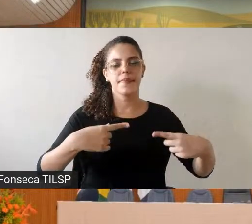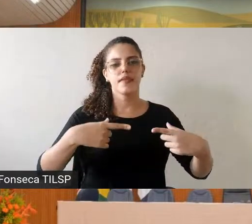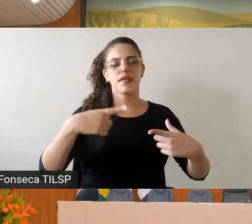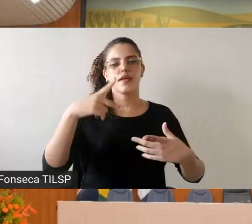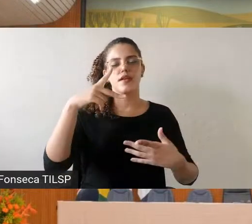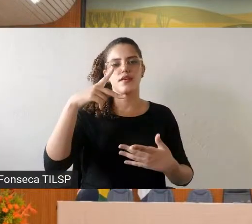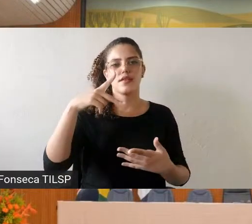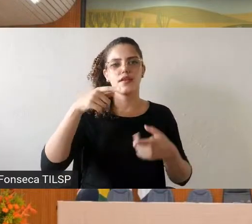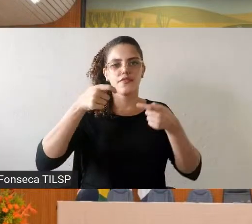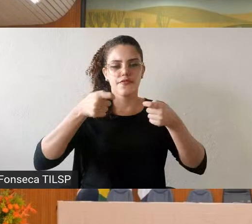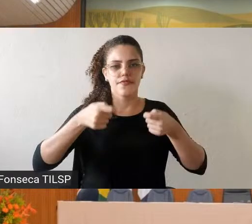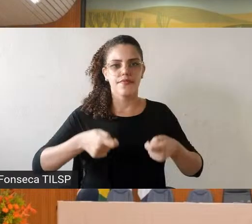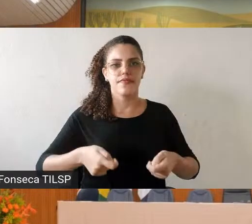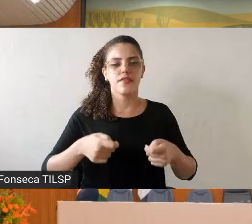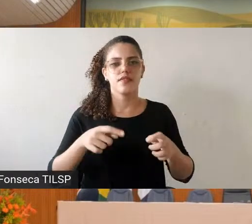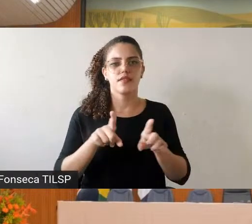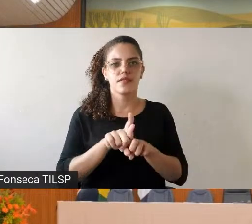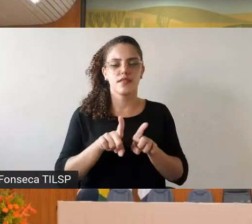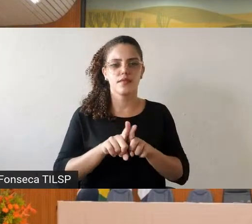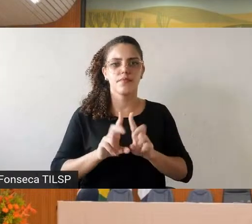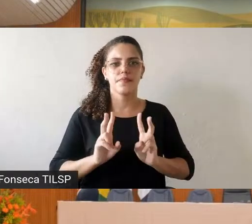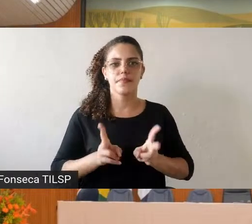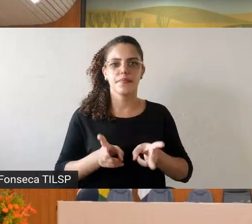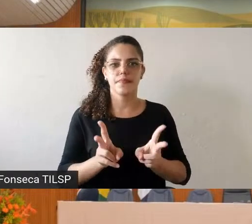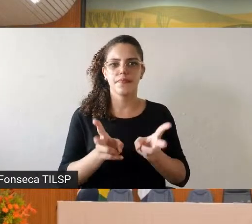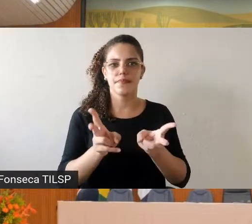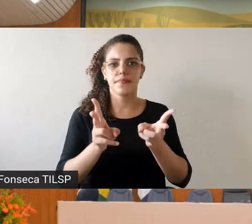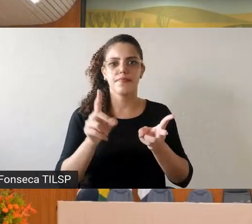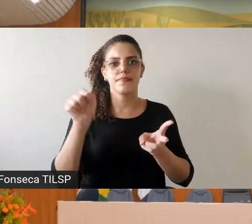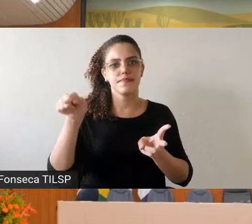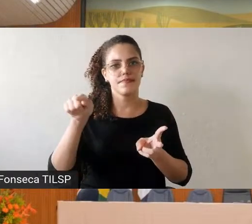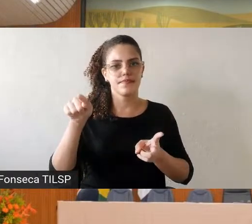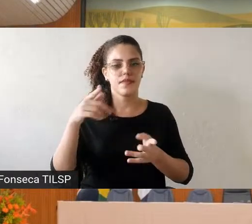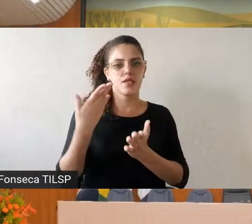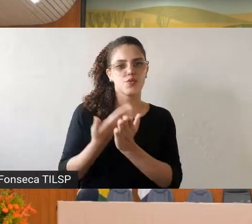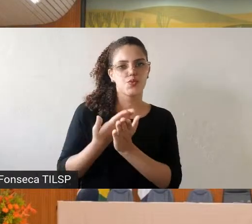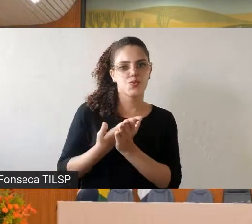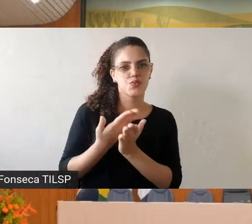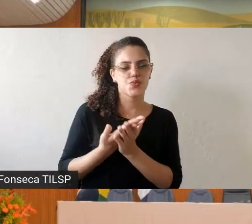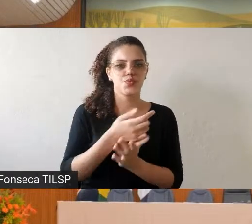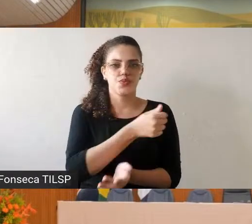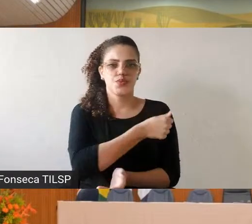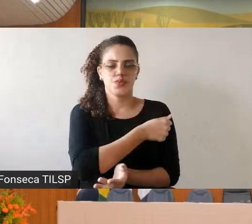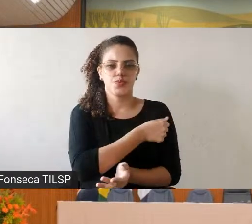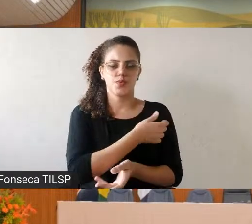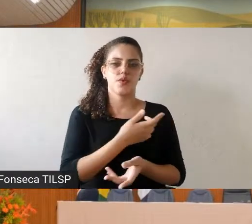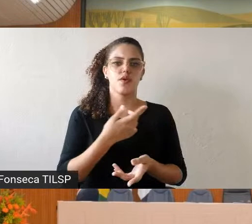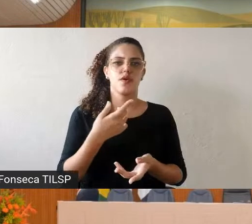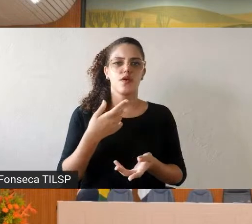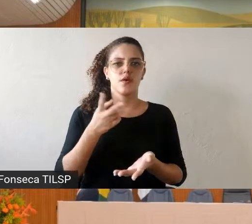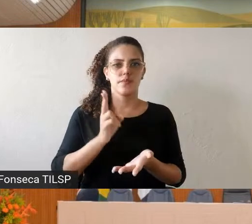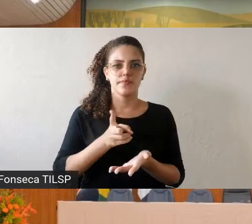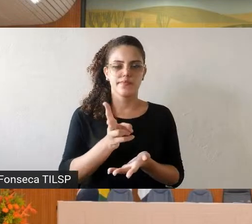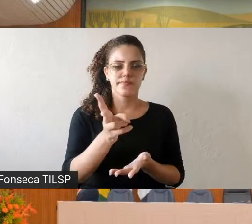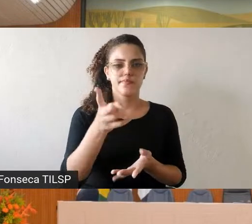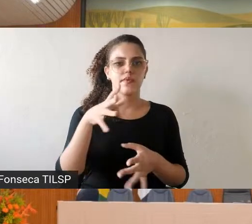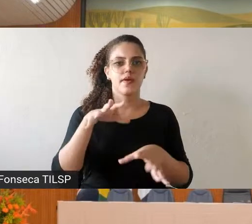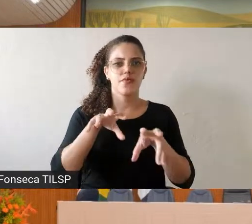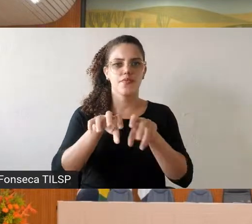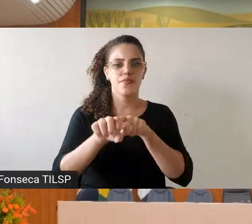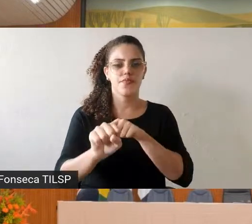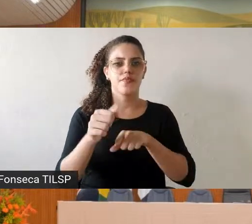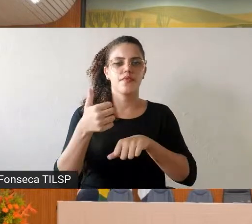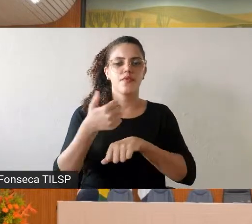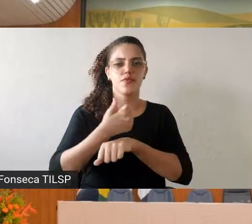da universidade possam caminhar e conseguir a sua formação profissional. Então,